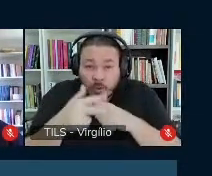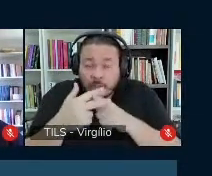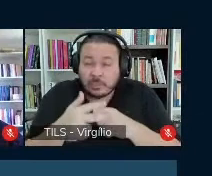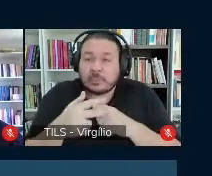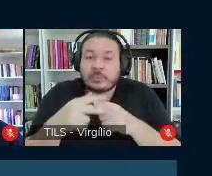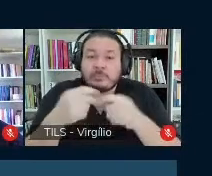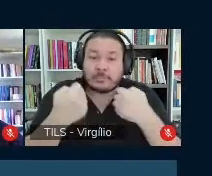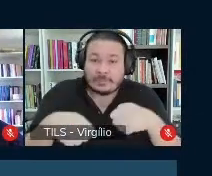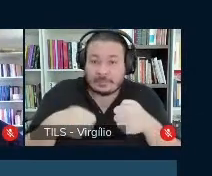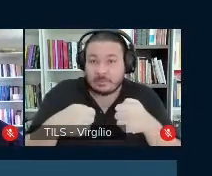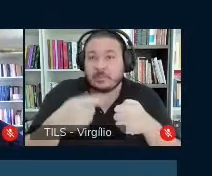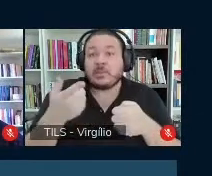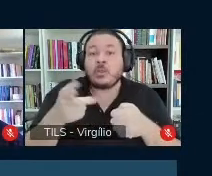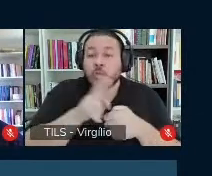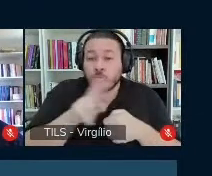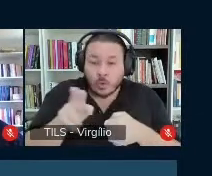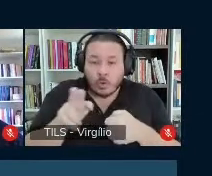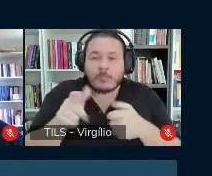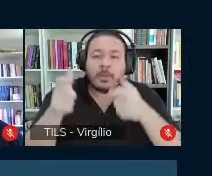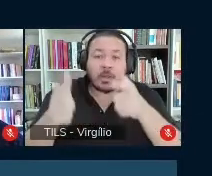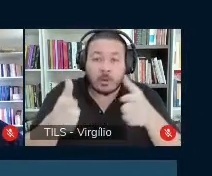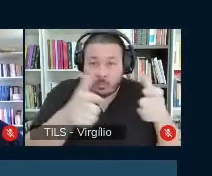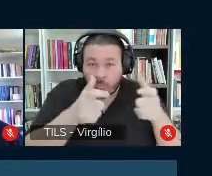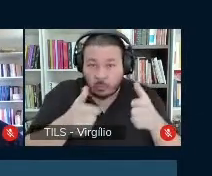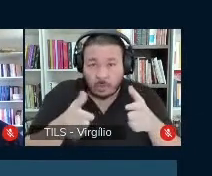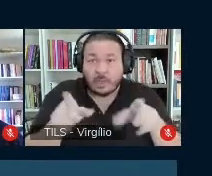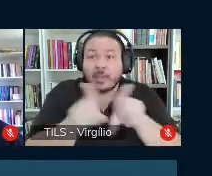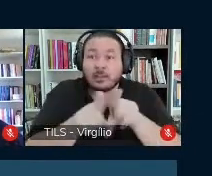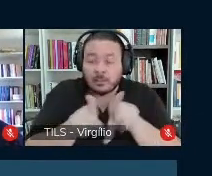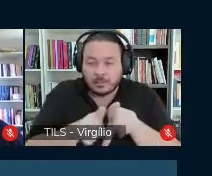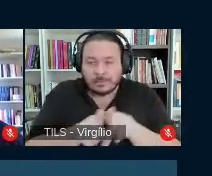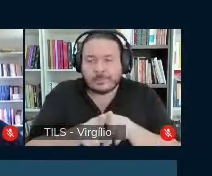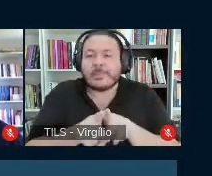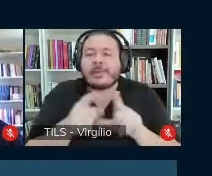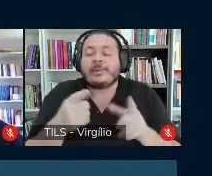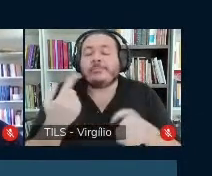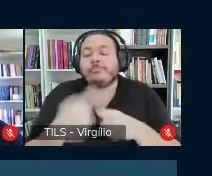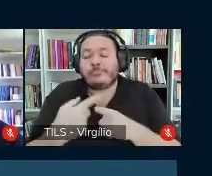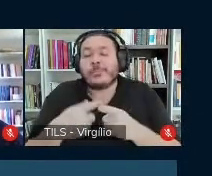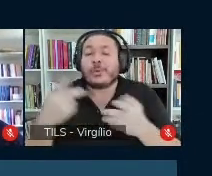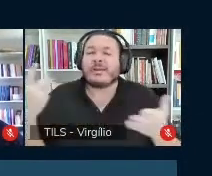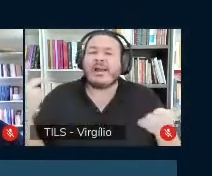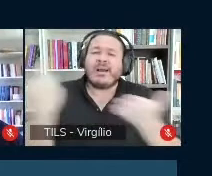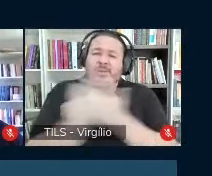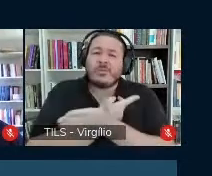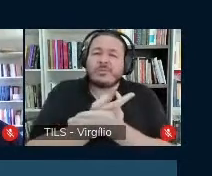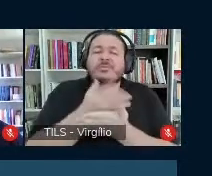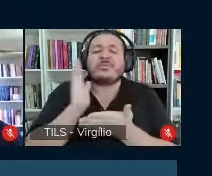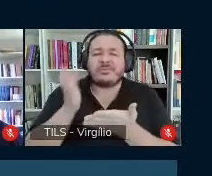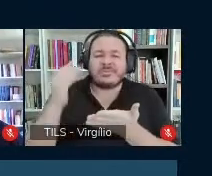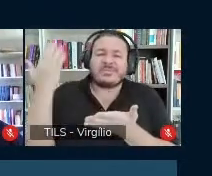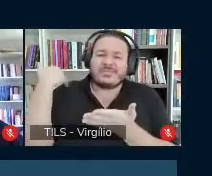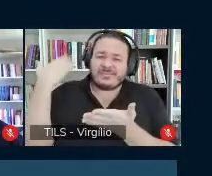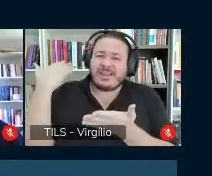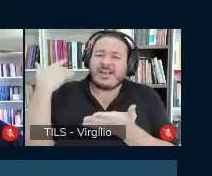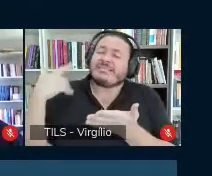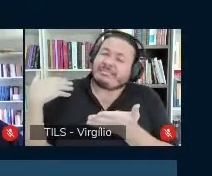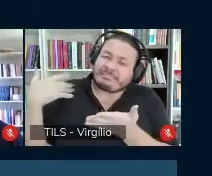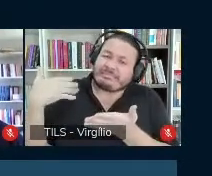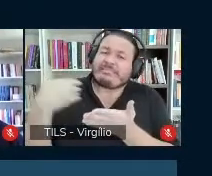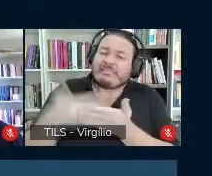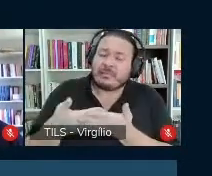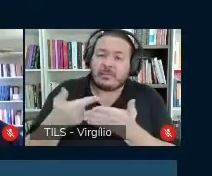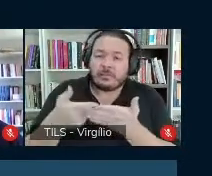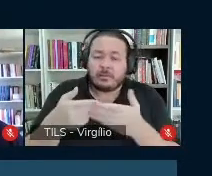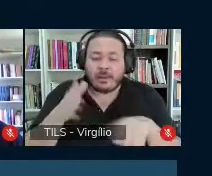localização. Porque tem acontecido, já me aconteceu, coisa que eu não deixo acontecer, mas por surdo ter me acontecido, de